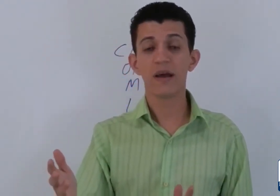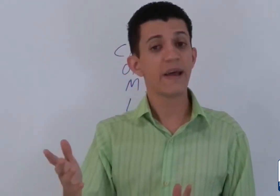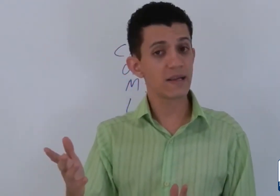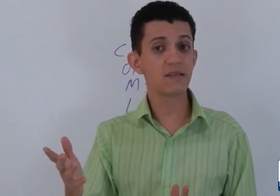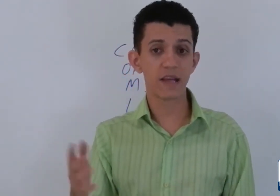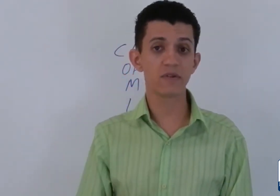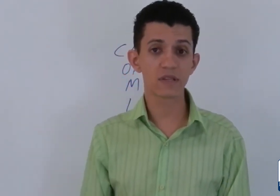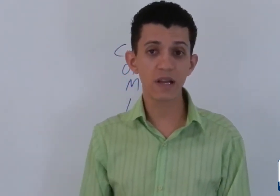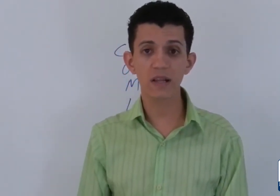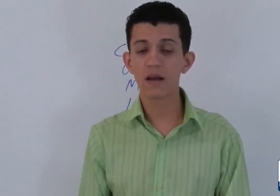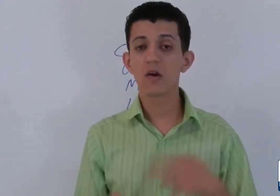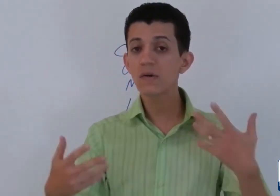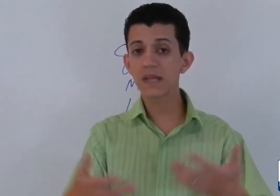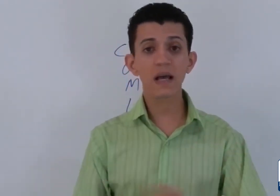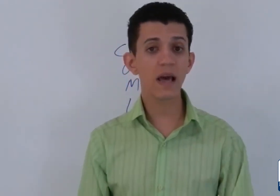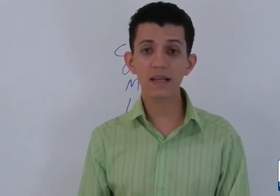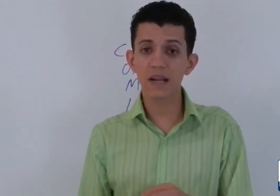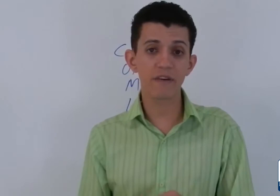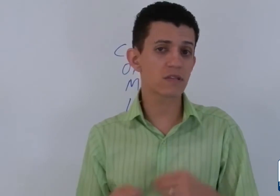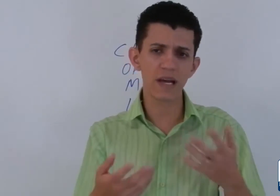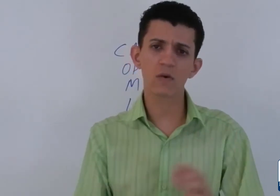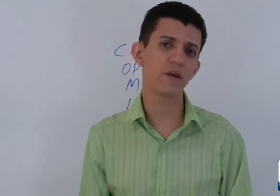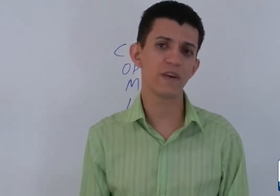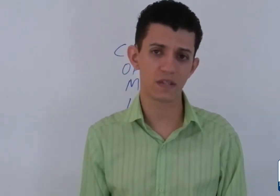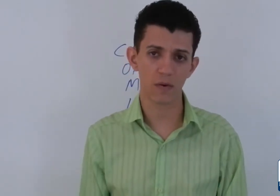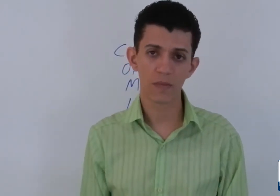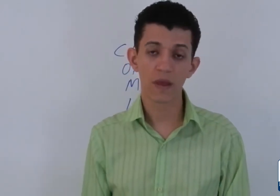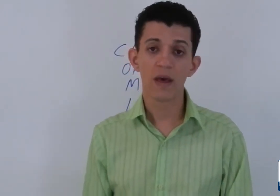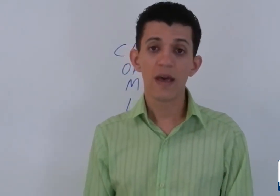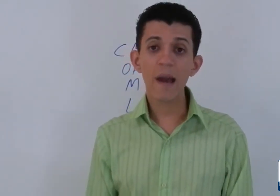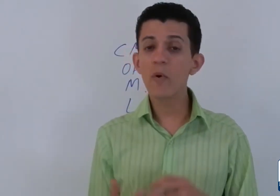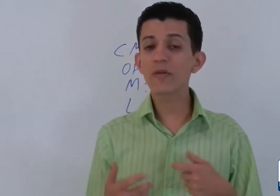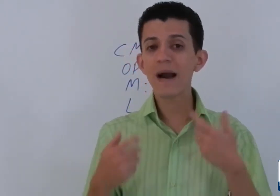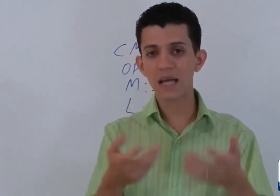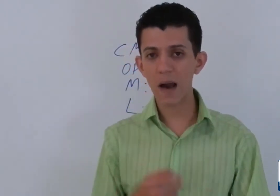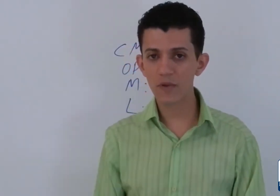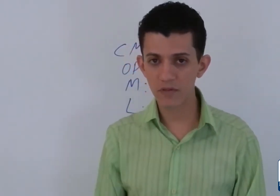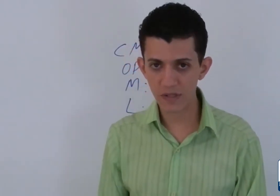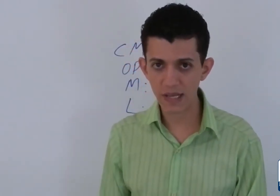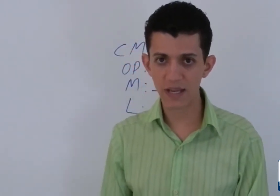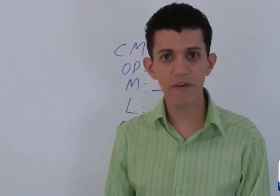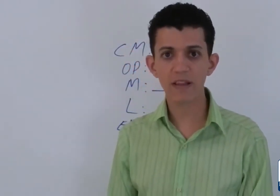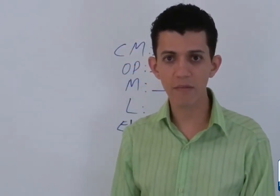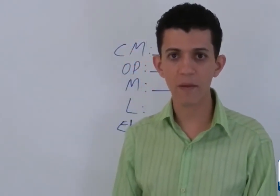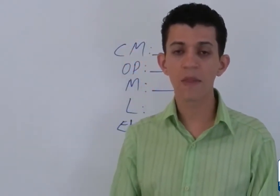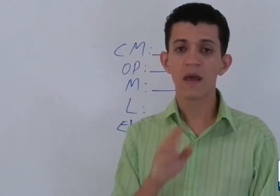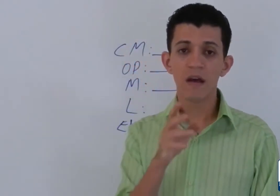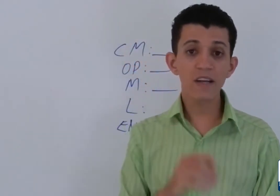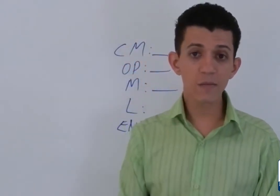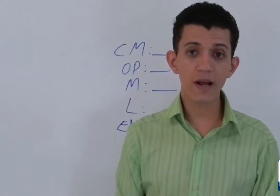esse sistema de escrita, consegue ler e escrever os sinais com perfeição. E é muito mais rápido de você escrever também. Veja, por